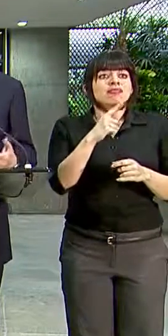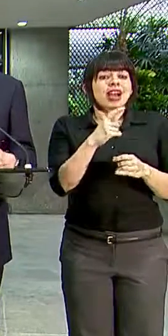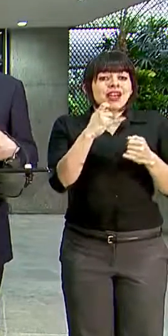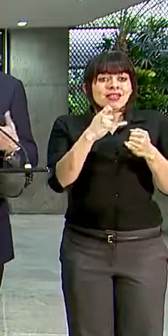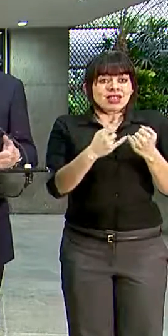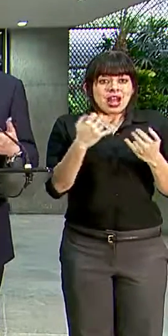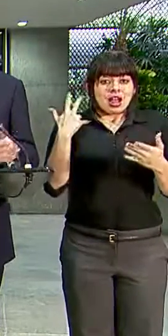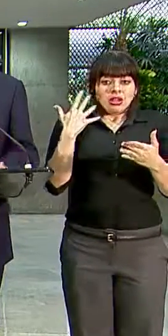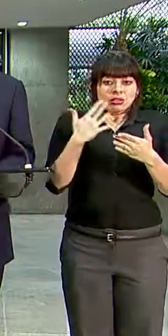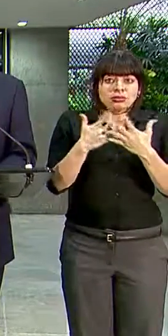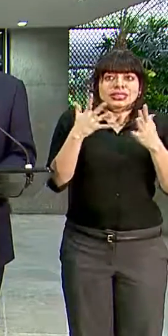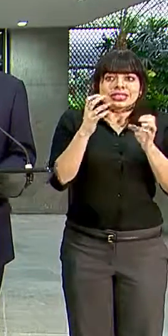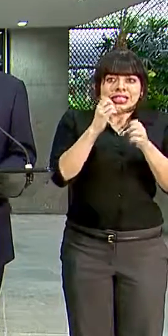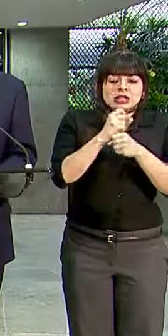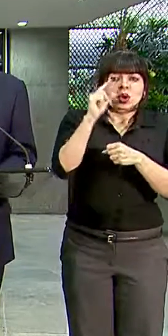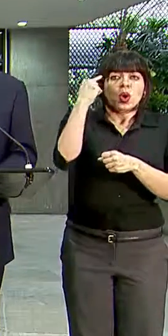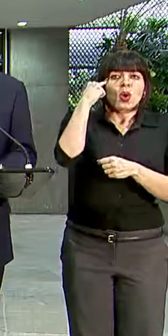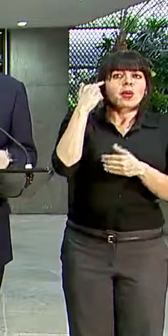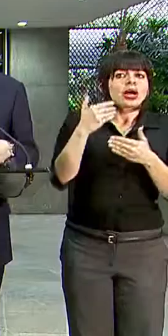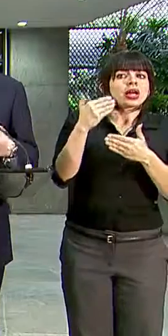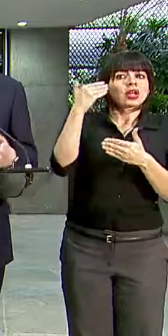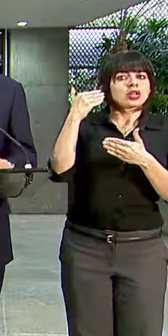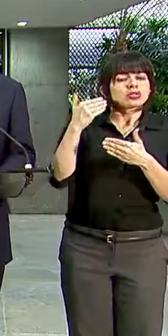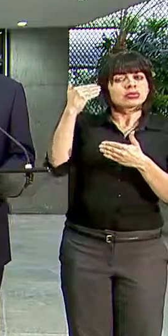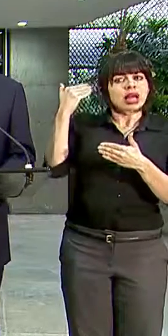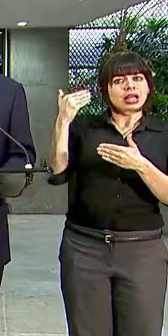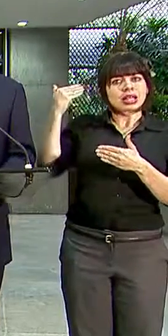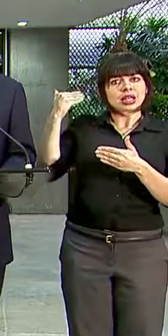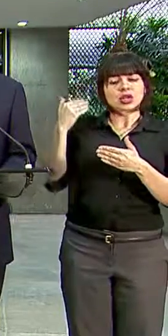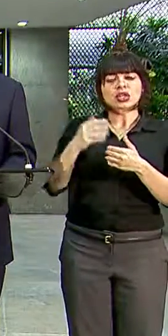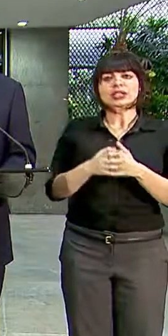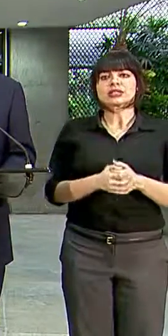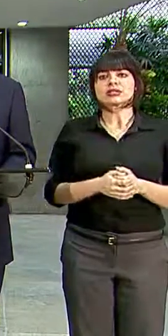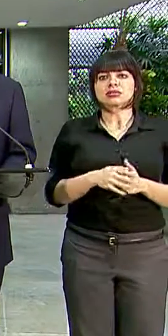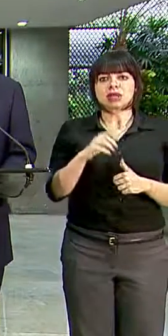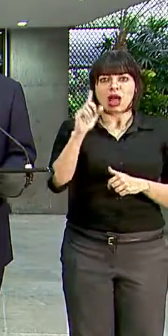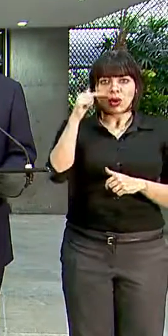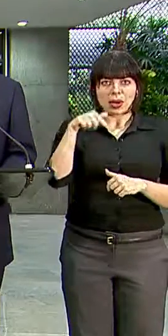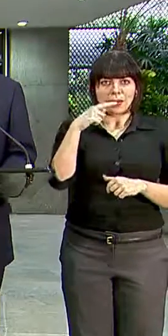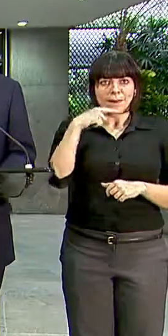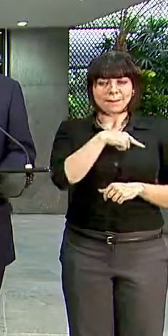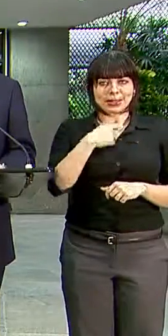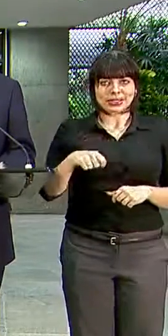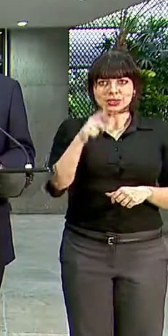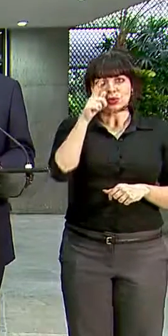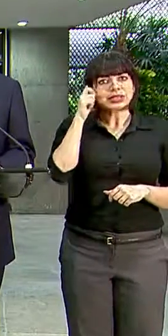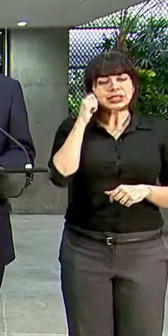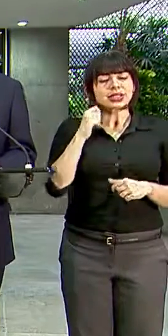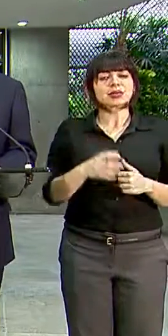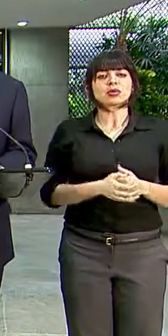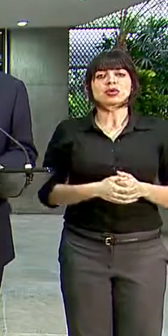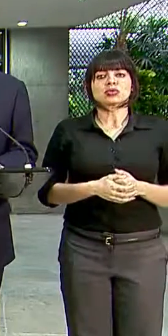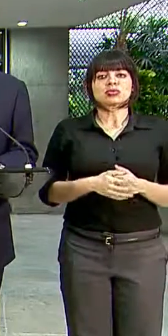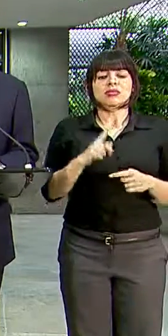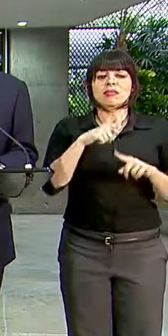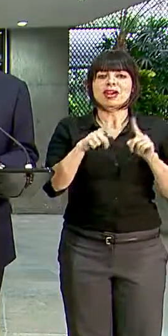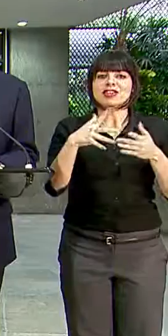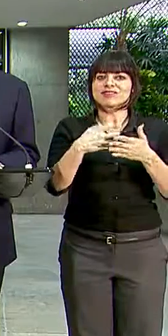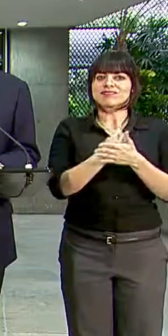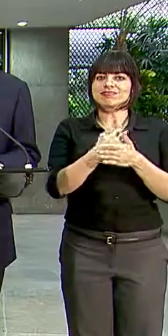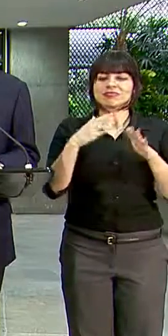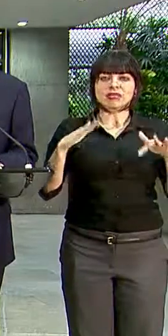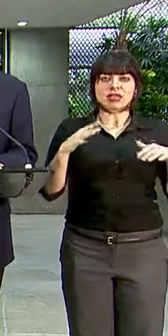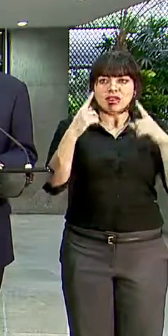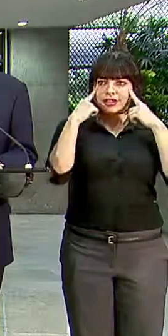esto es algo que han venido haciendo gobiernos anteriores al gobierno del presidente Solís y que lamentablemente no se